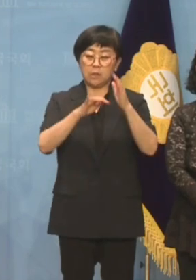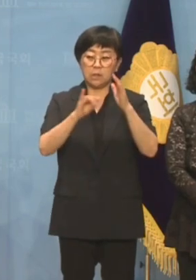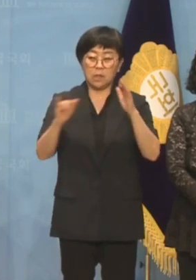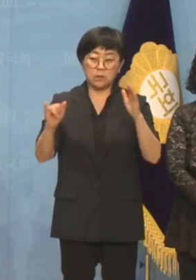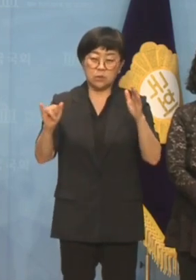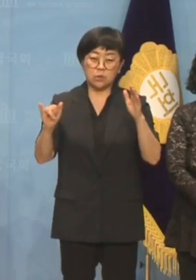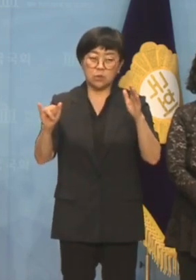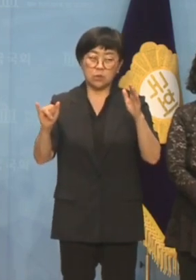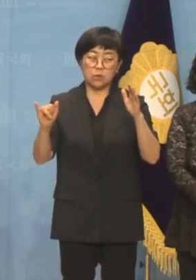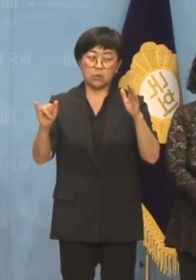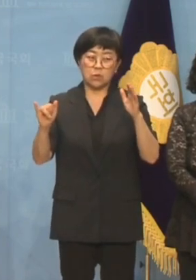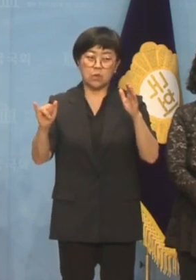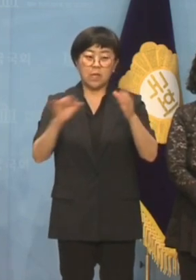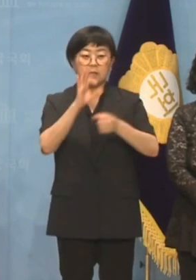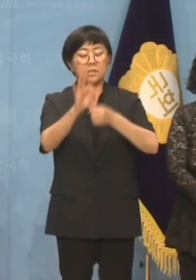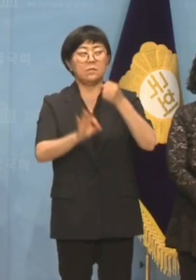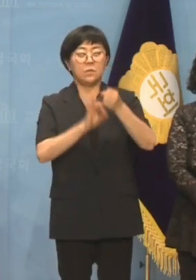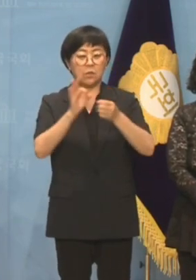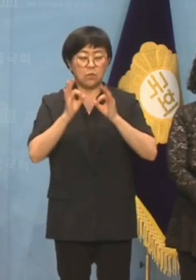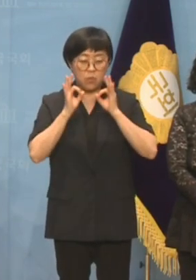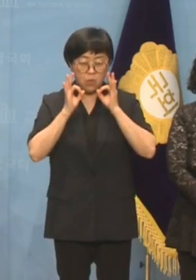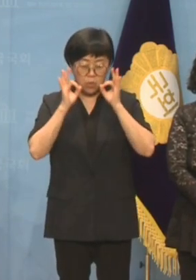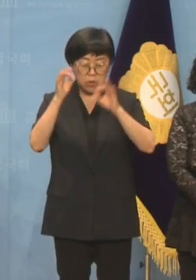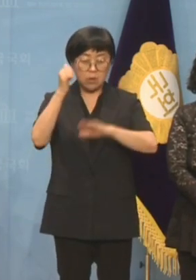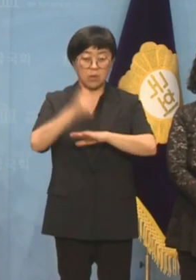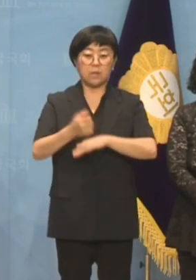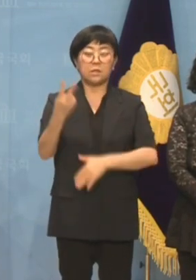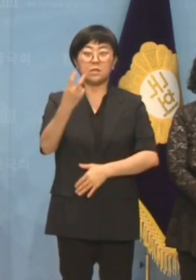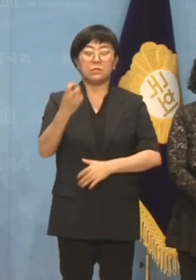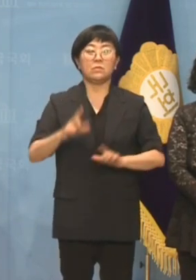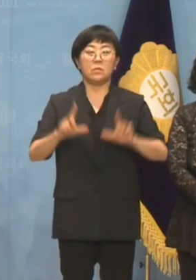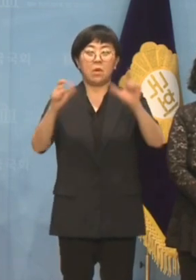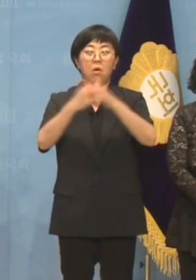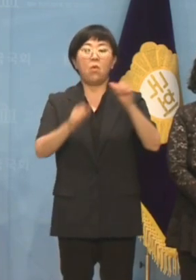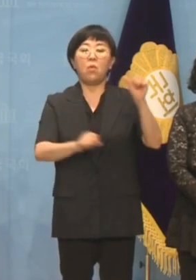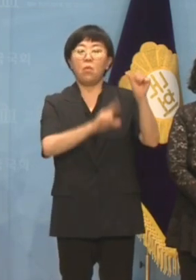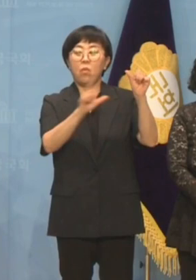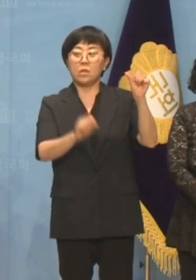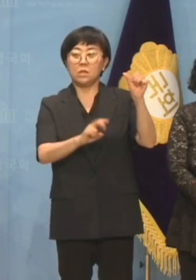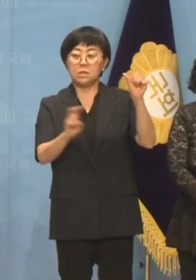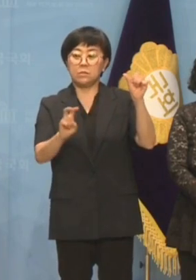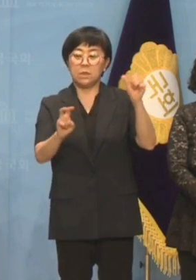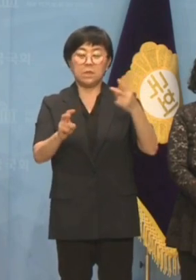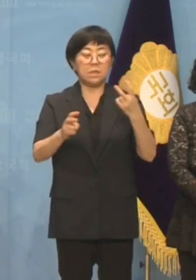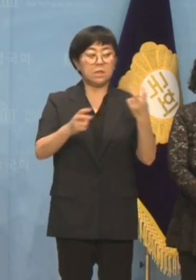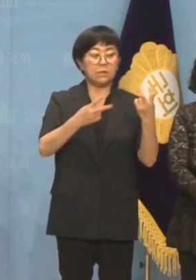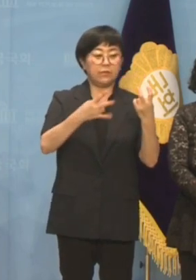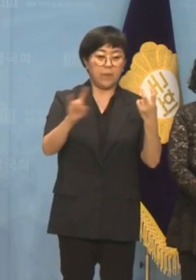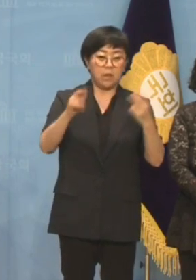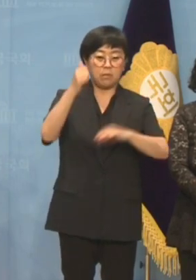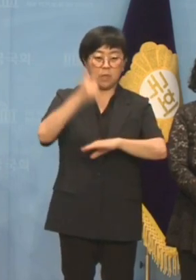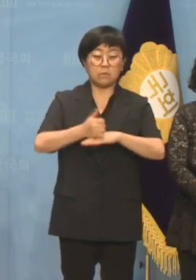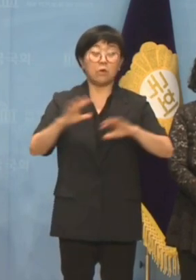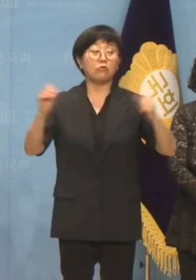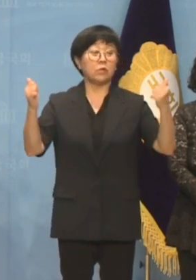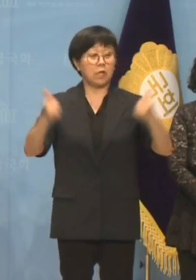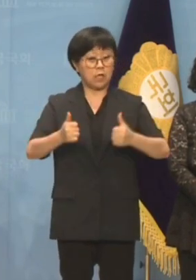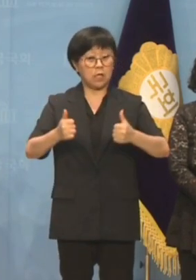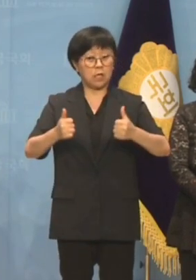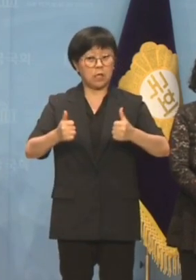유가족들의 10여 년간의 노력 끝에 2020년 5월 20일 20대 마지막